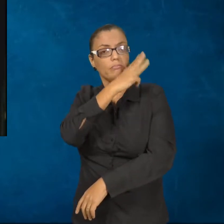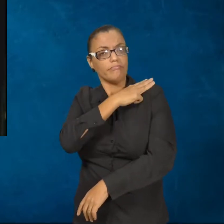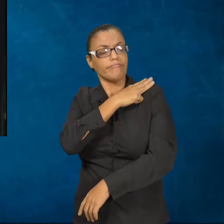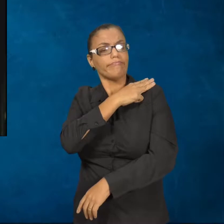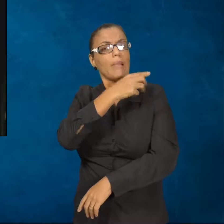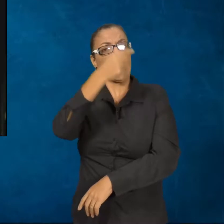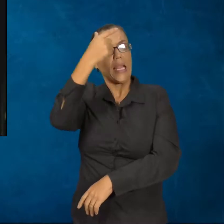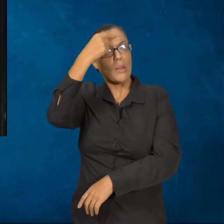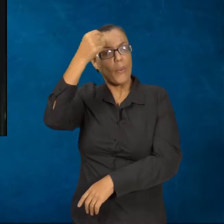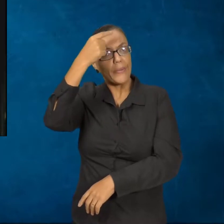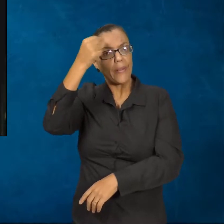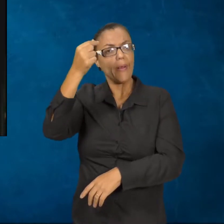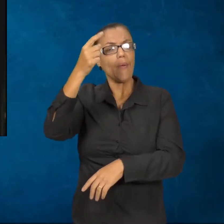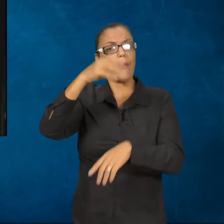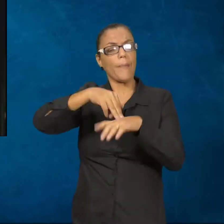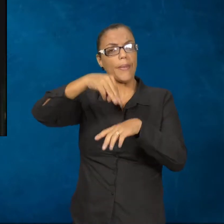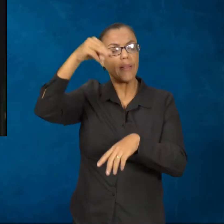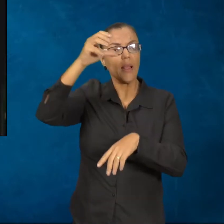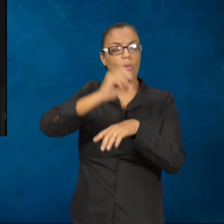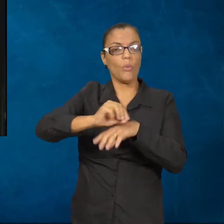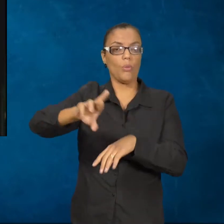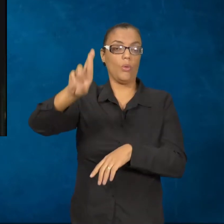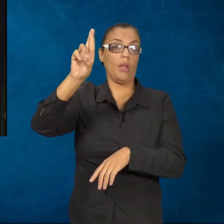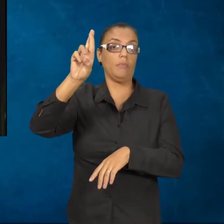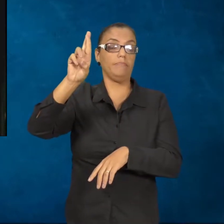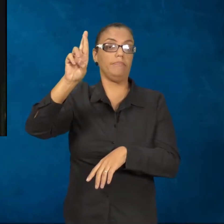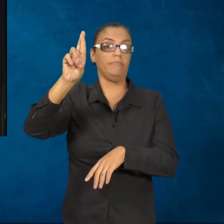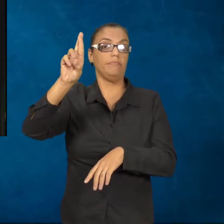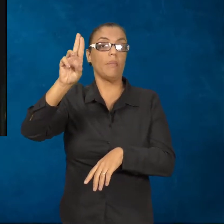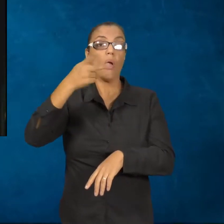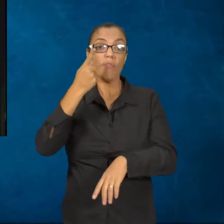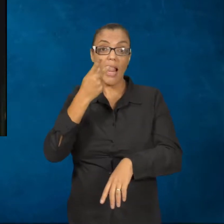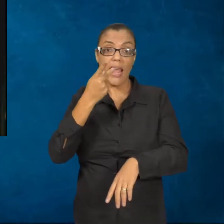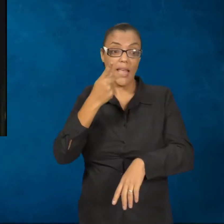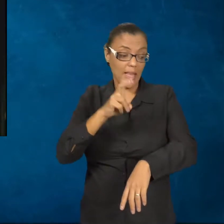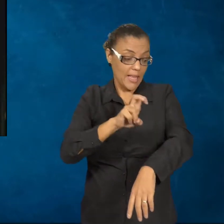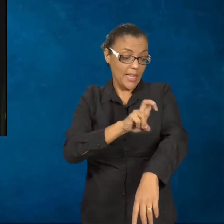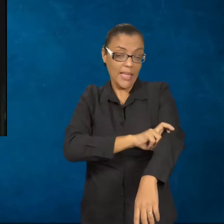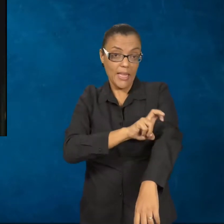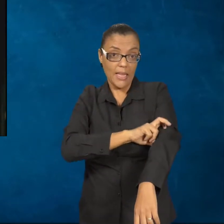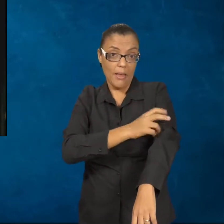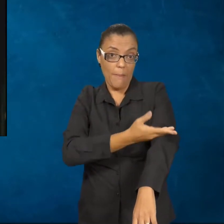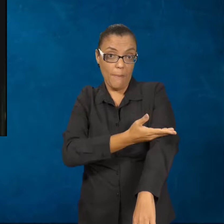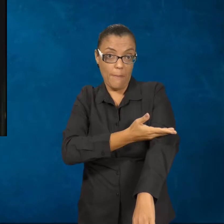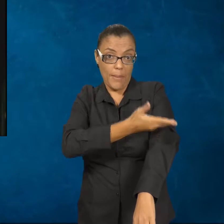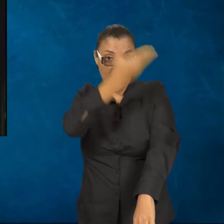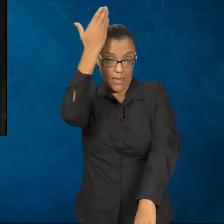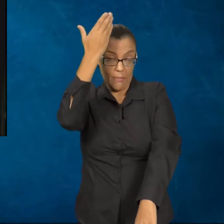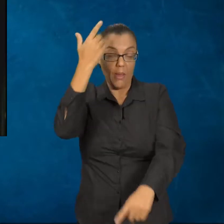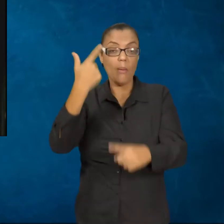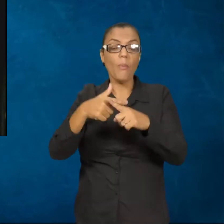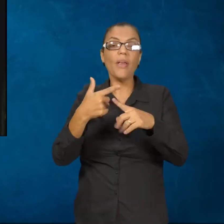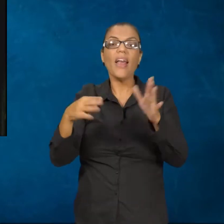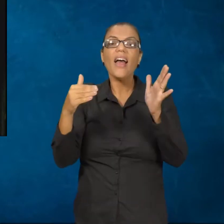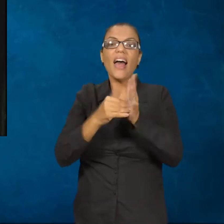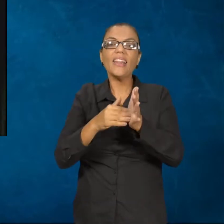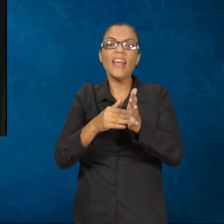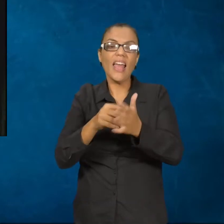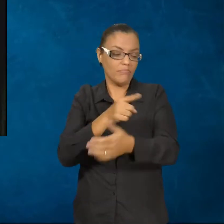série, porque até a quarta série eles são seres humanos. É na quinta série que começa o